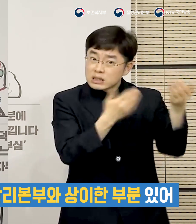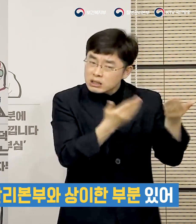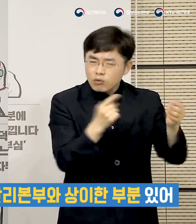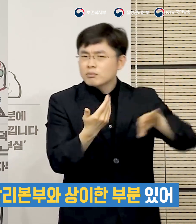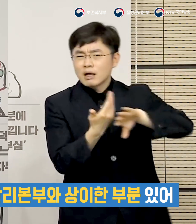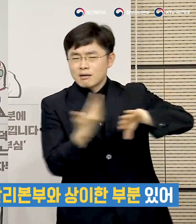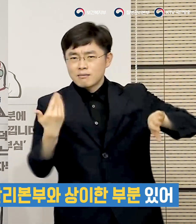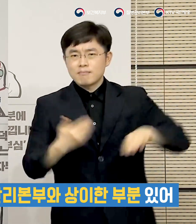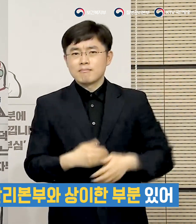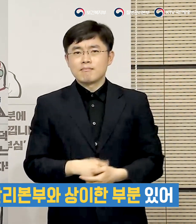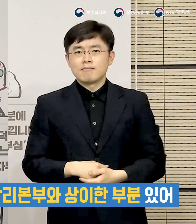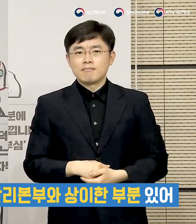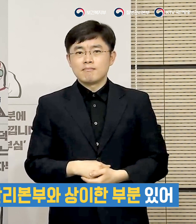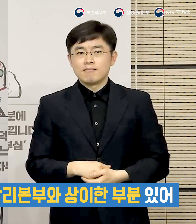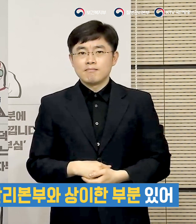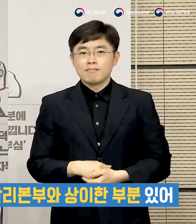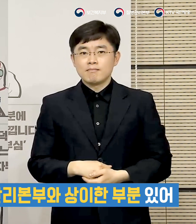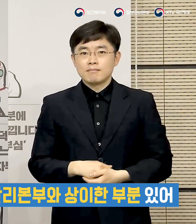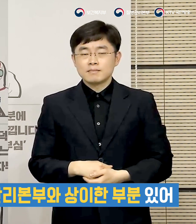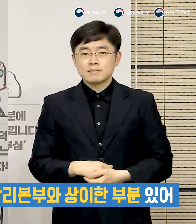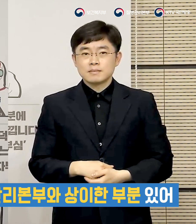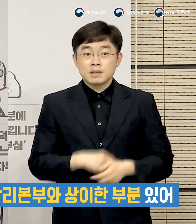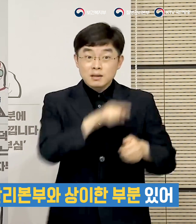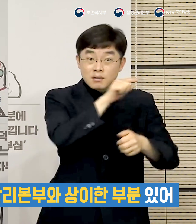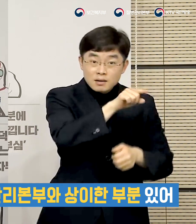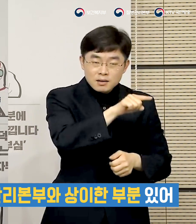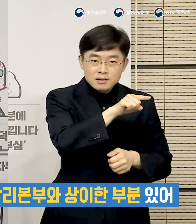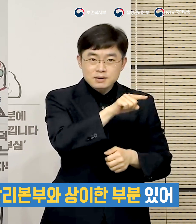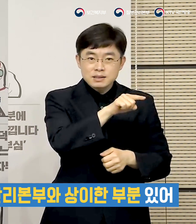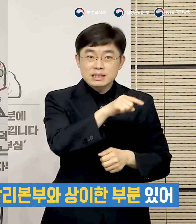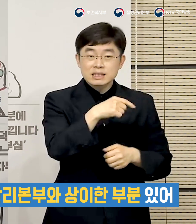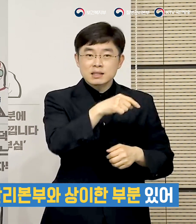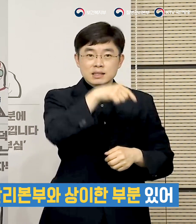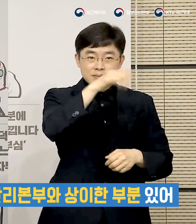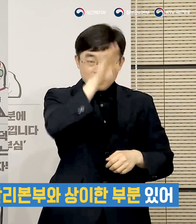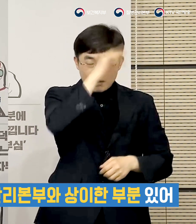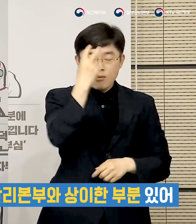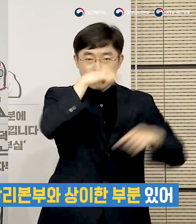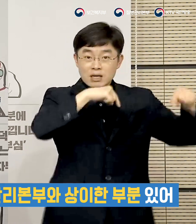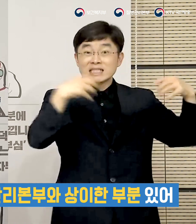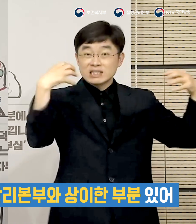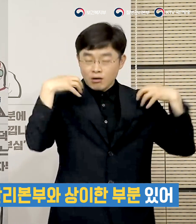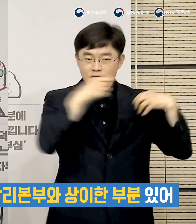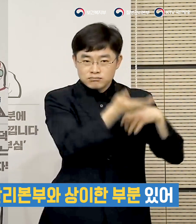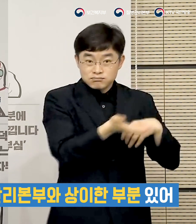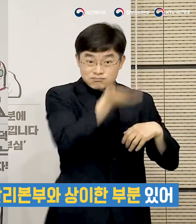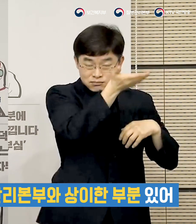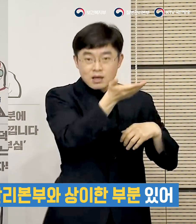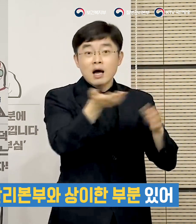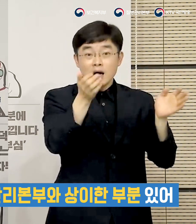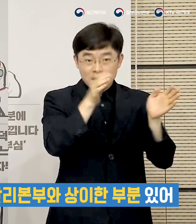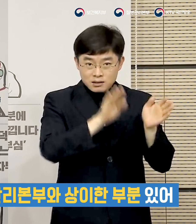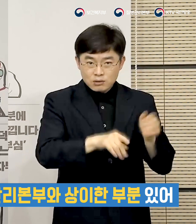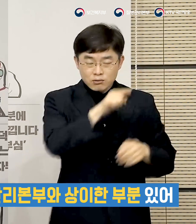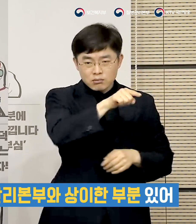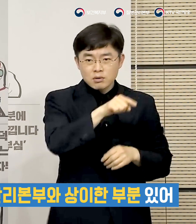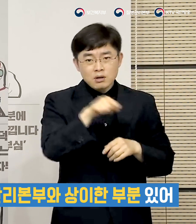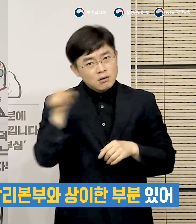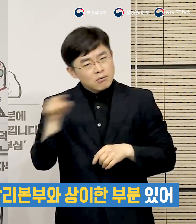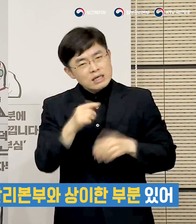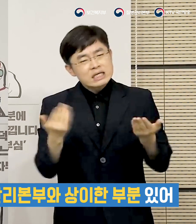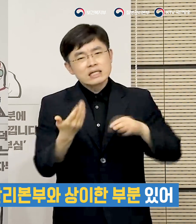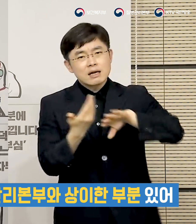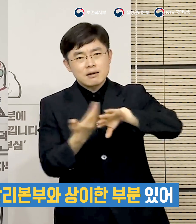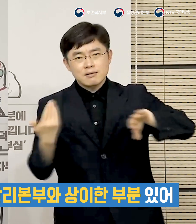그래서 질병관리본부청이 승격이 되더라도 제품이나 기술과 관련된 부분들, 특히